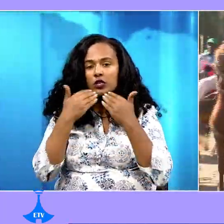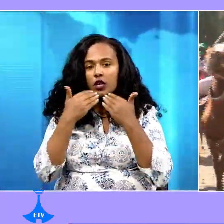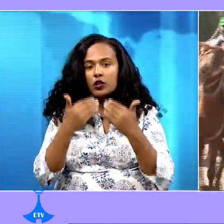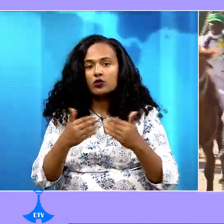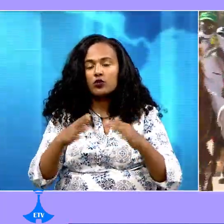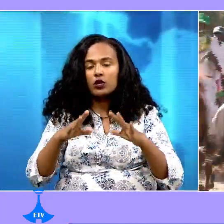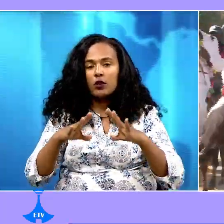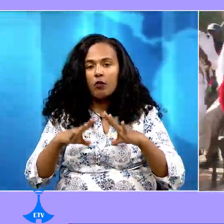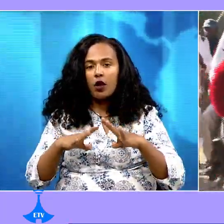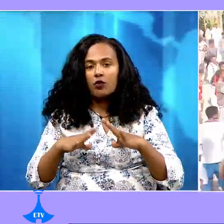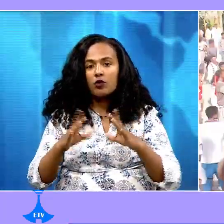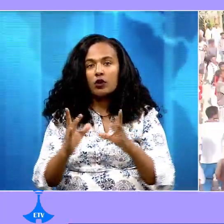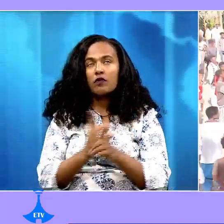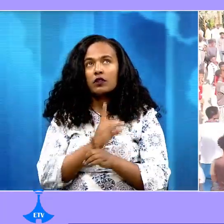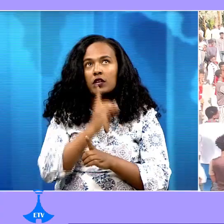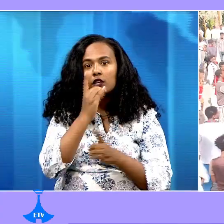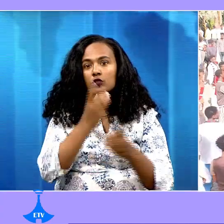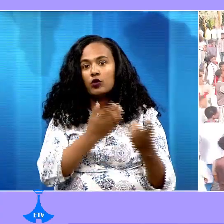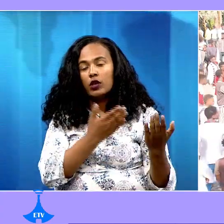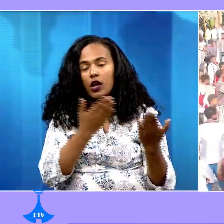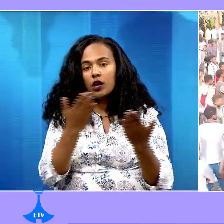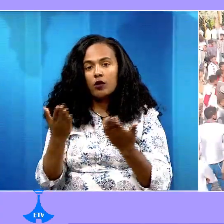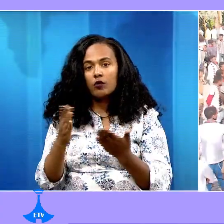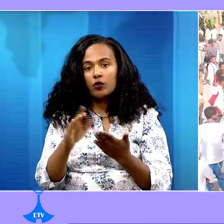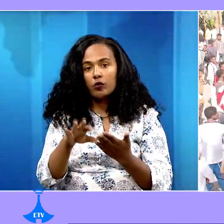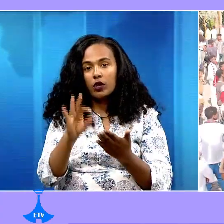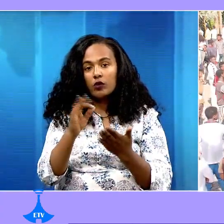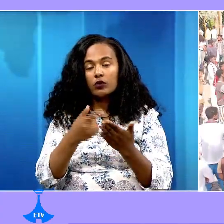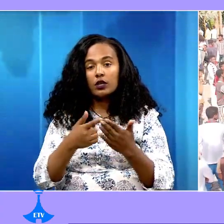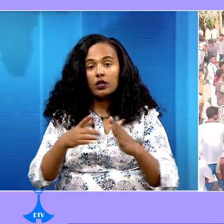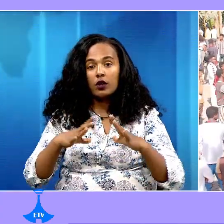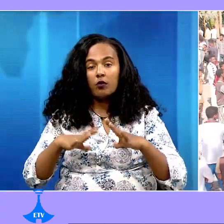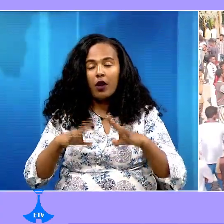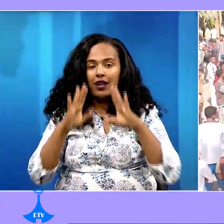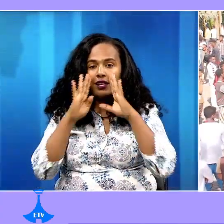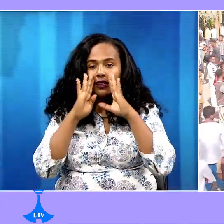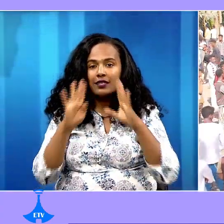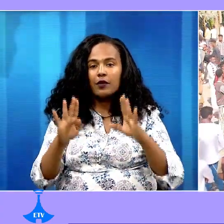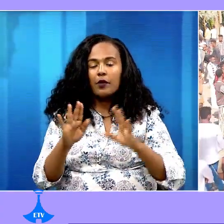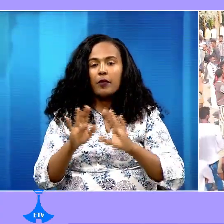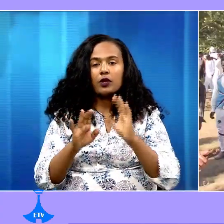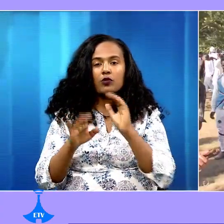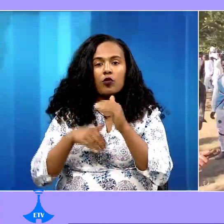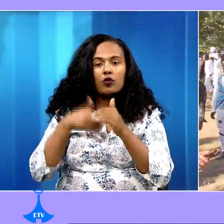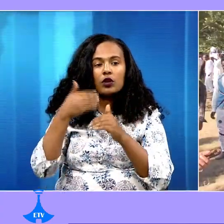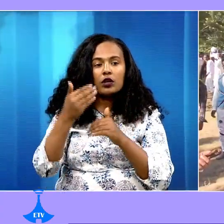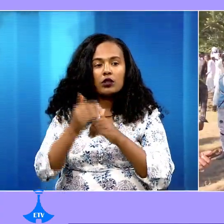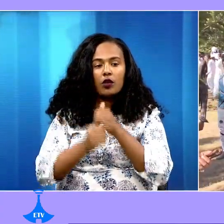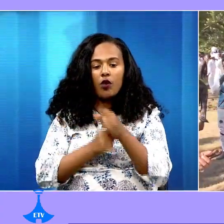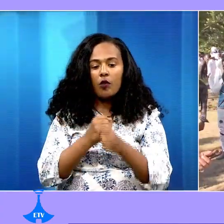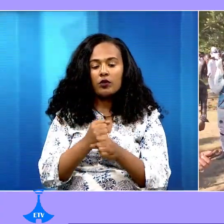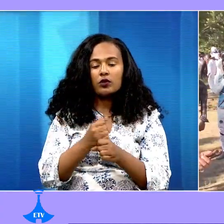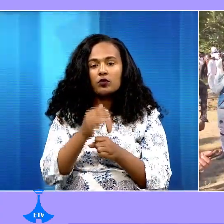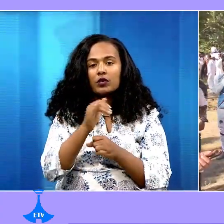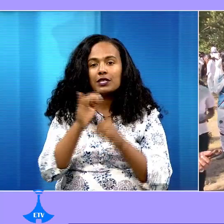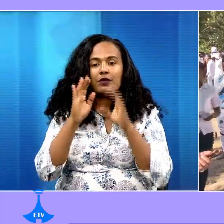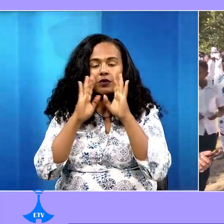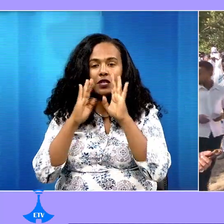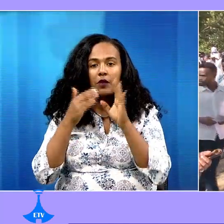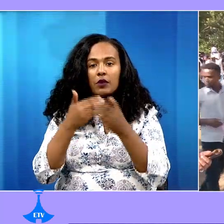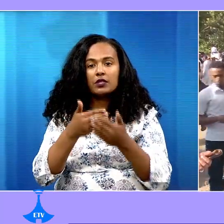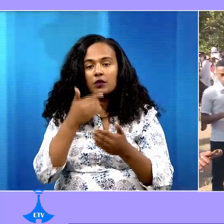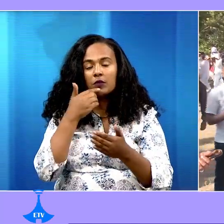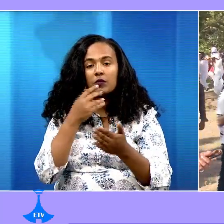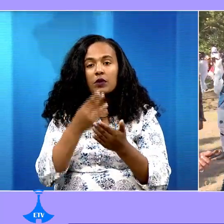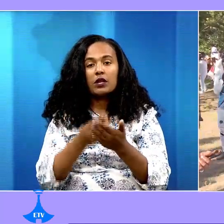ለበዓሉ ለፈጣሪያቸው እያቀረቡ ነው የሚገኙት ማለት ነው። ይህን በዓልም የሰላም አድርጎ ለቀጣዩ አመት ደግሞ እንደዚሁ በሰላም አደርሰን የሚል